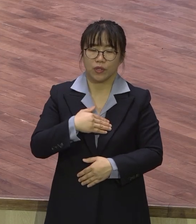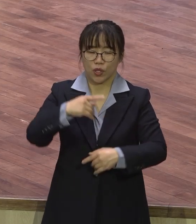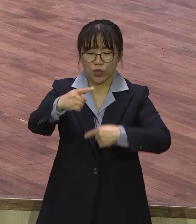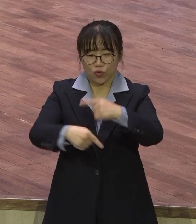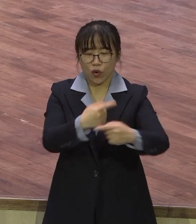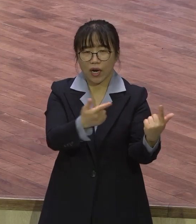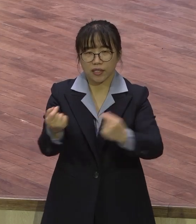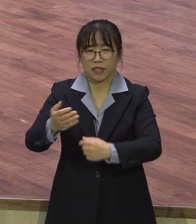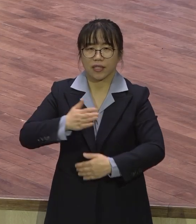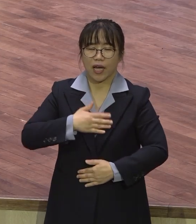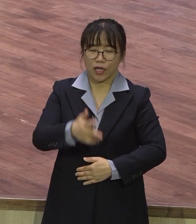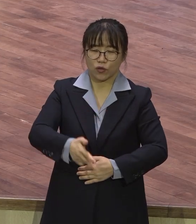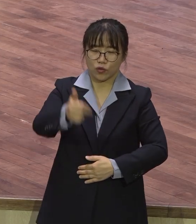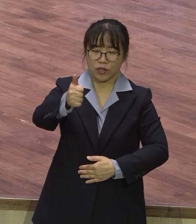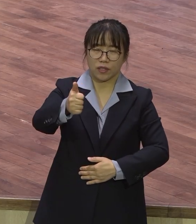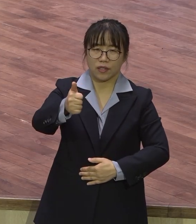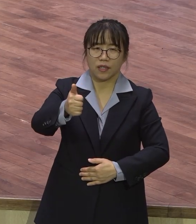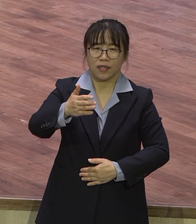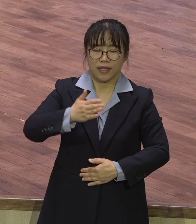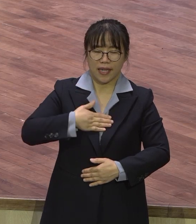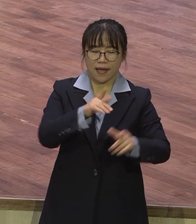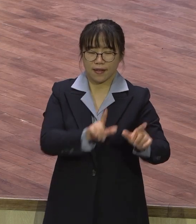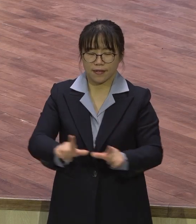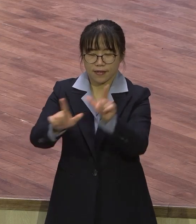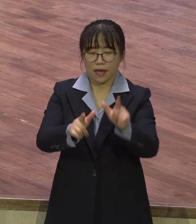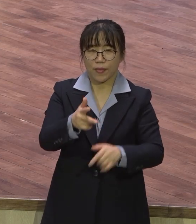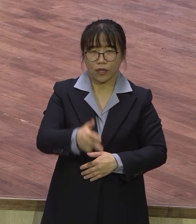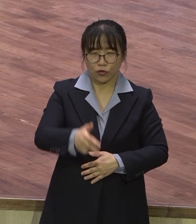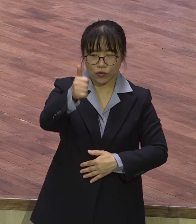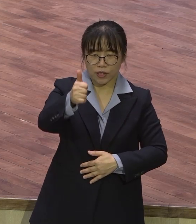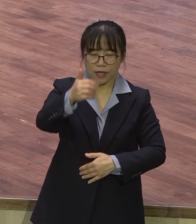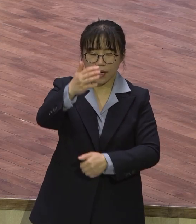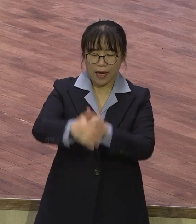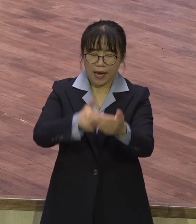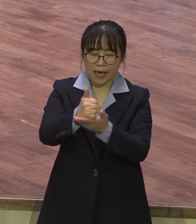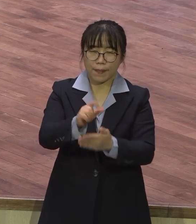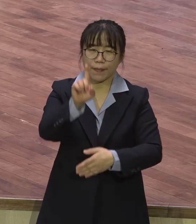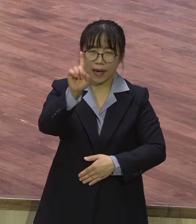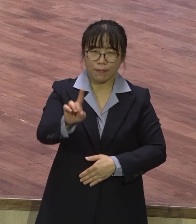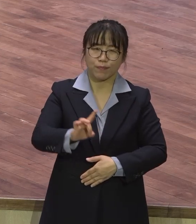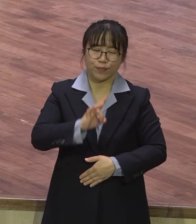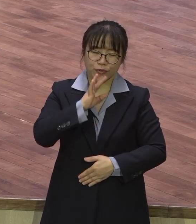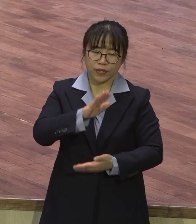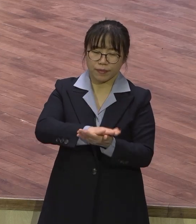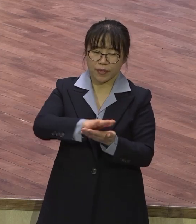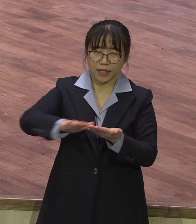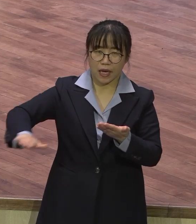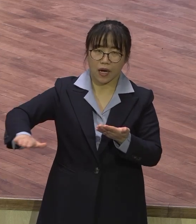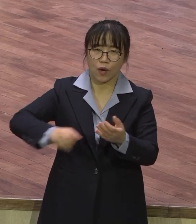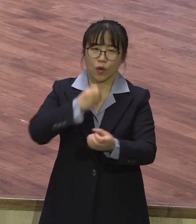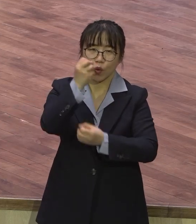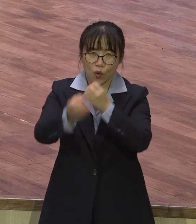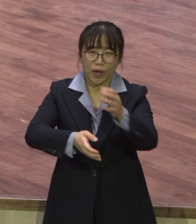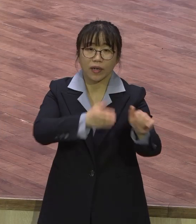나의 주인은 내 인생의 주인은 하나님 한 분 뿐입니다 고백해야 돼요